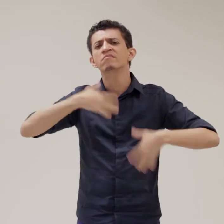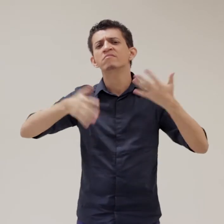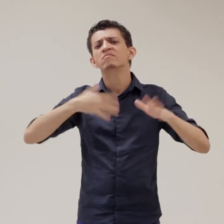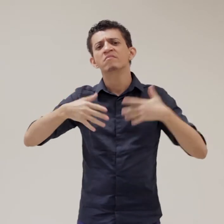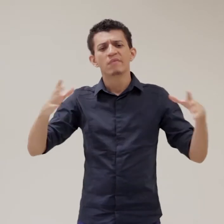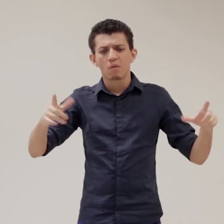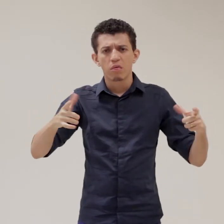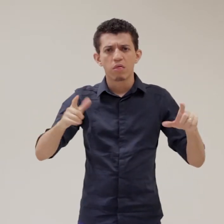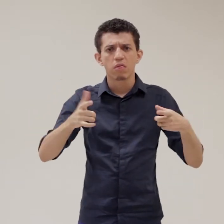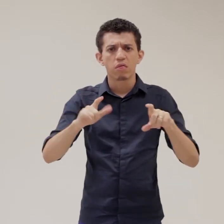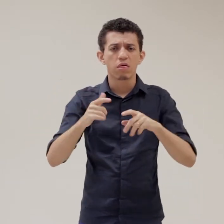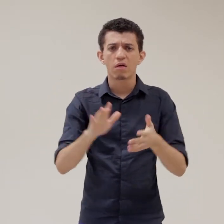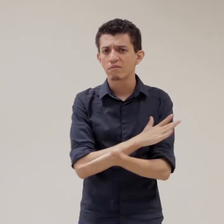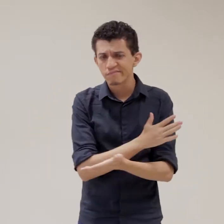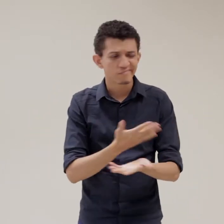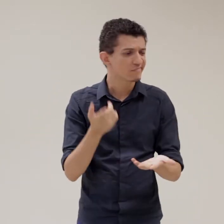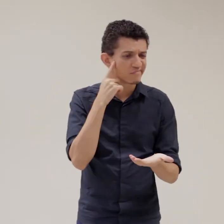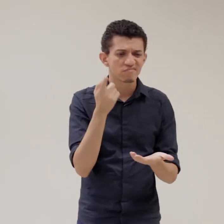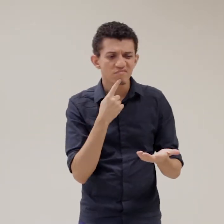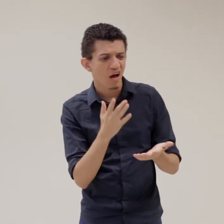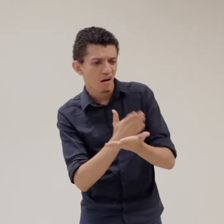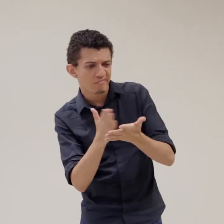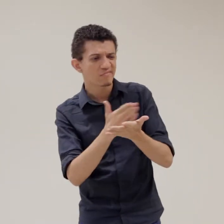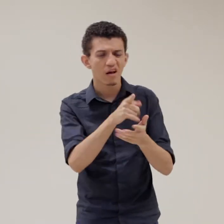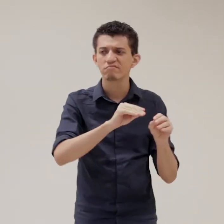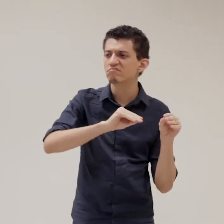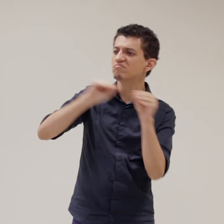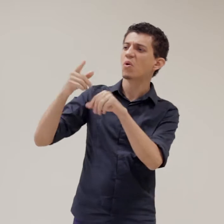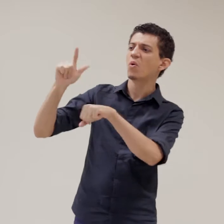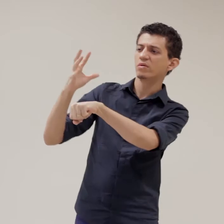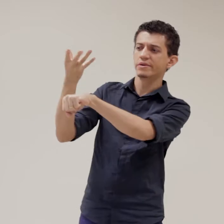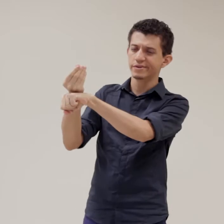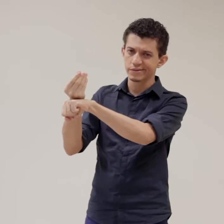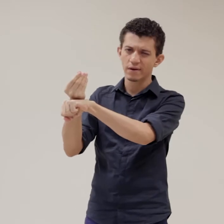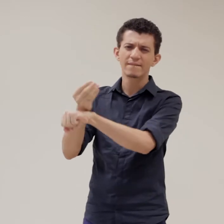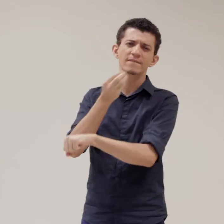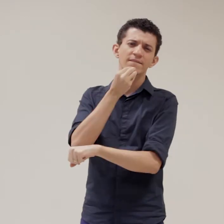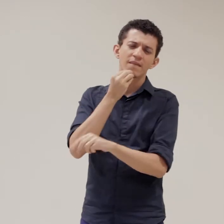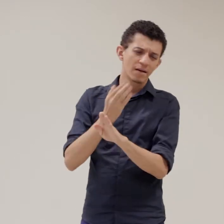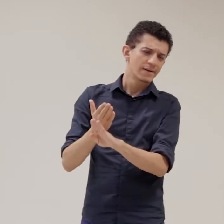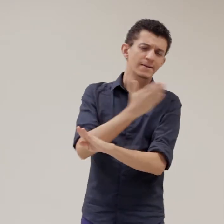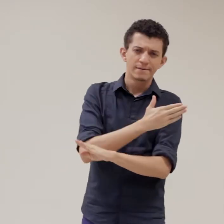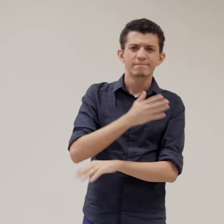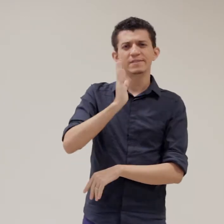desfeito, porque muitos surdos se transferiram de igreja, mas foi ótimo enquanto durou, lembra o hoje servidor público